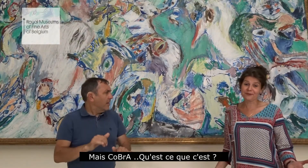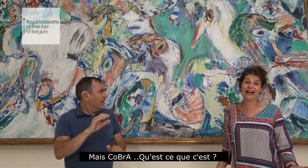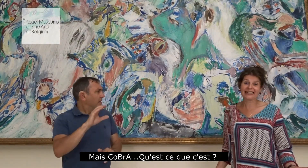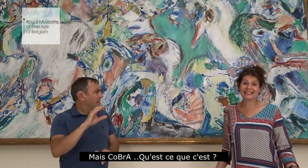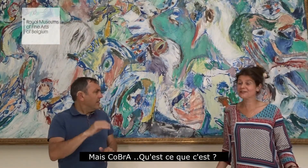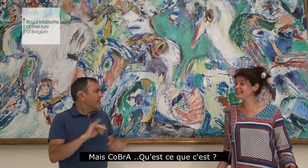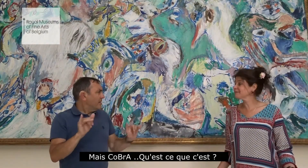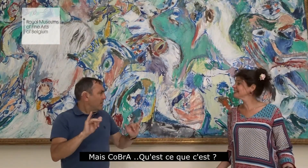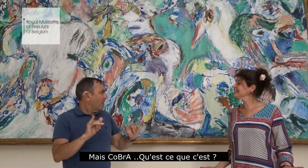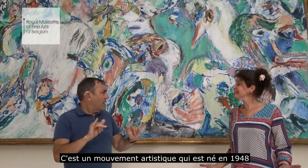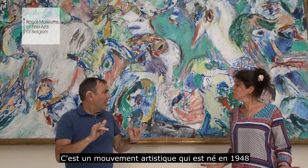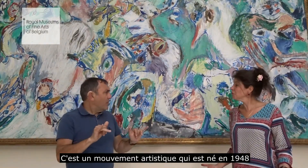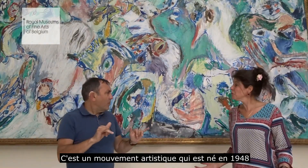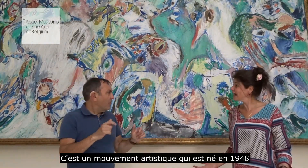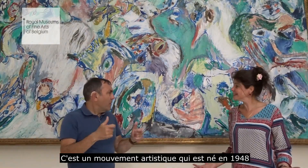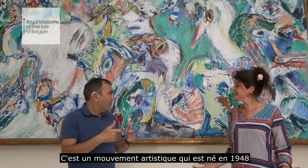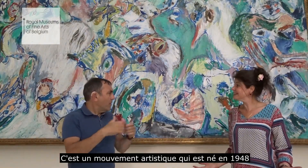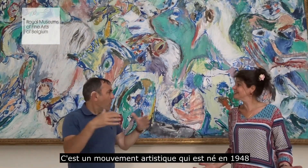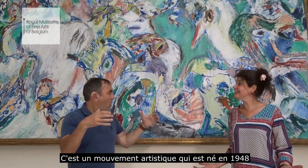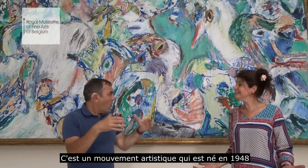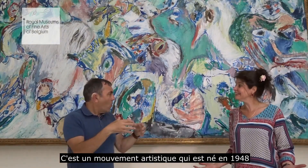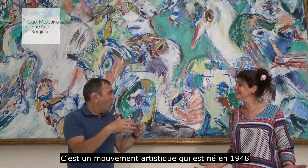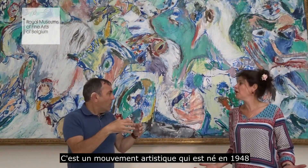Cobra, qu'est-ce que c'est? Eh bien, c'est un mouvement artistique qui est né en